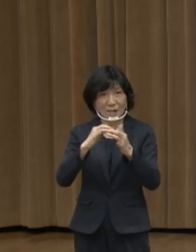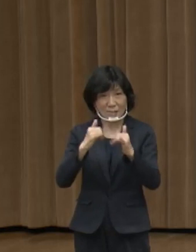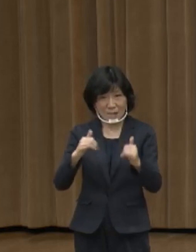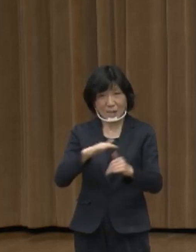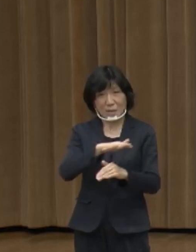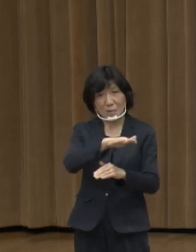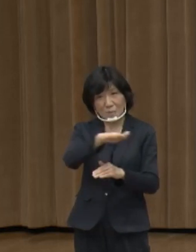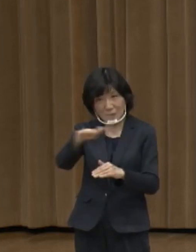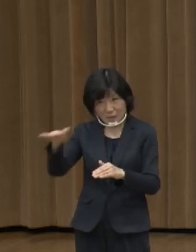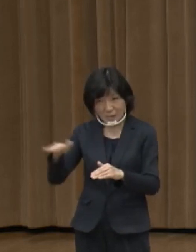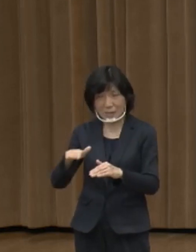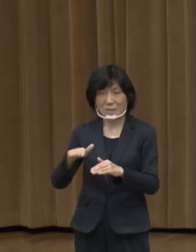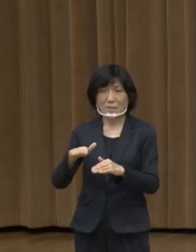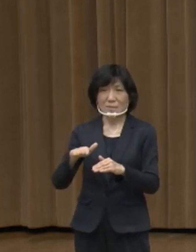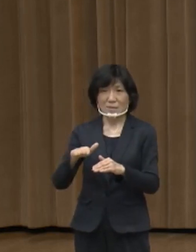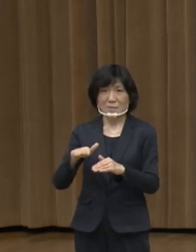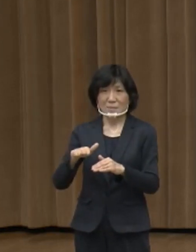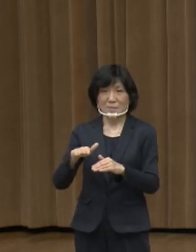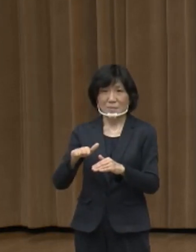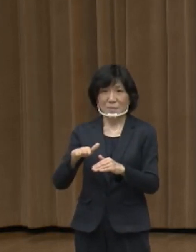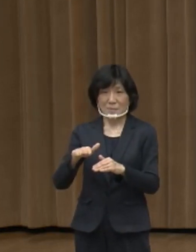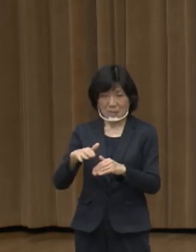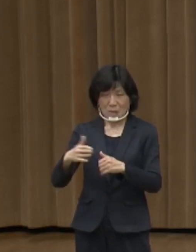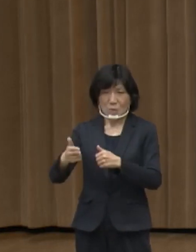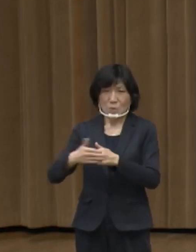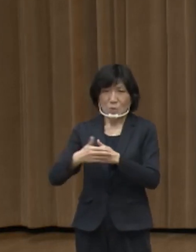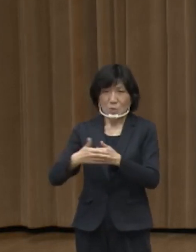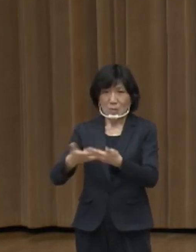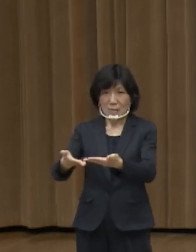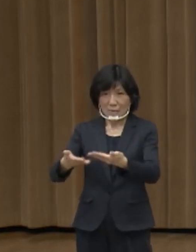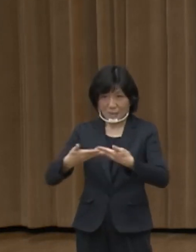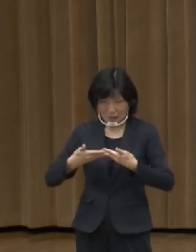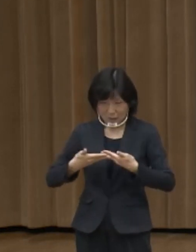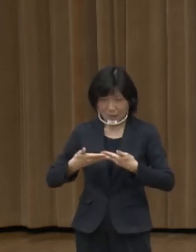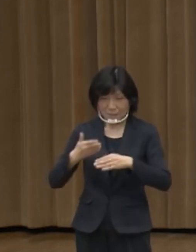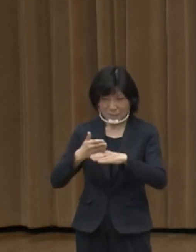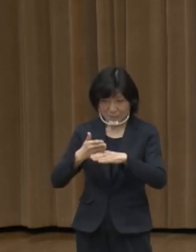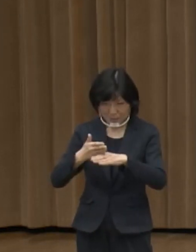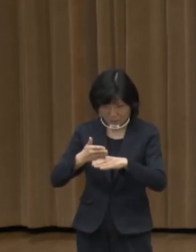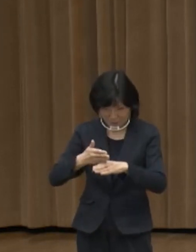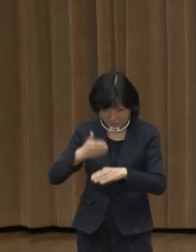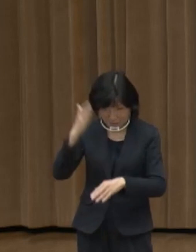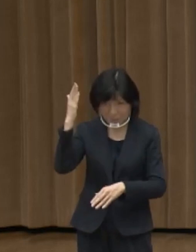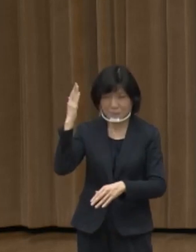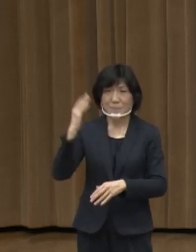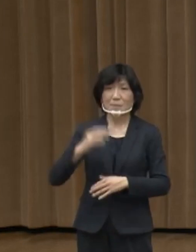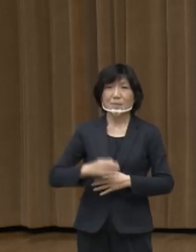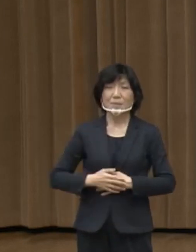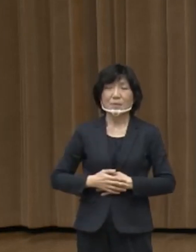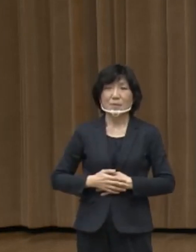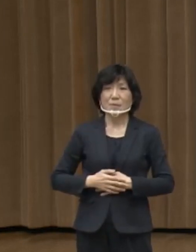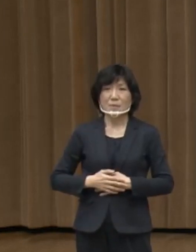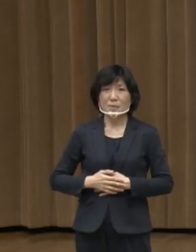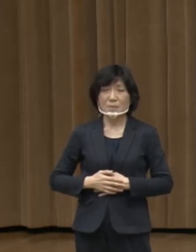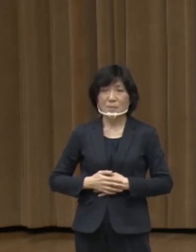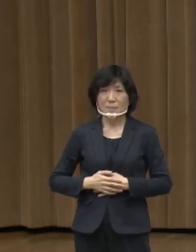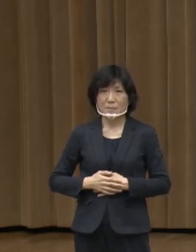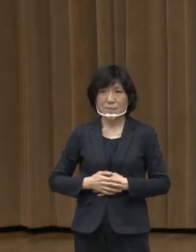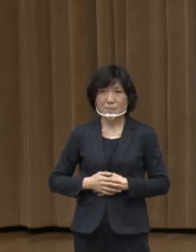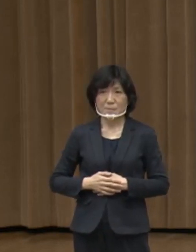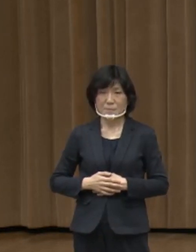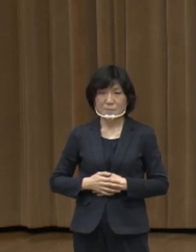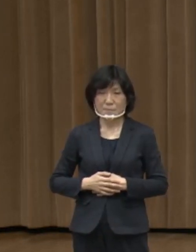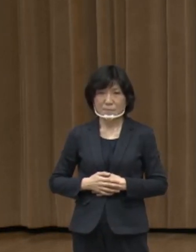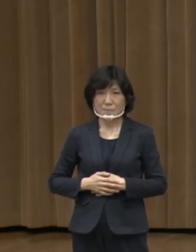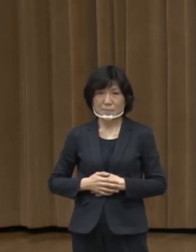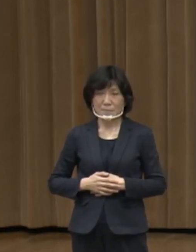対して、大変なご協力をいただきました。私からも改めて御礼を申し上げたい